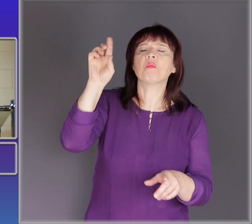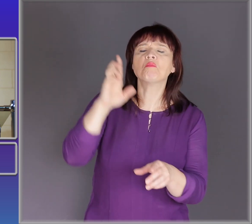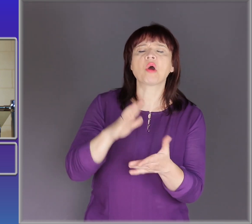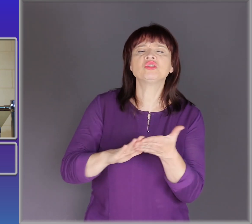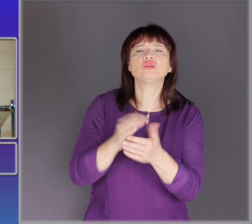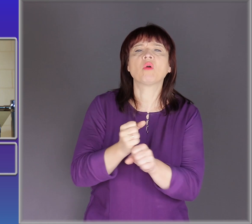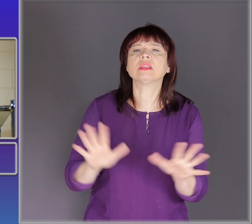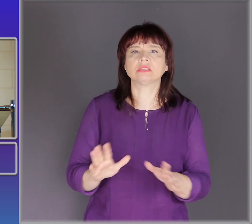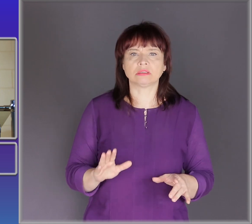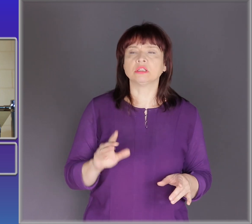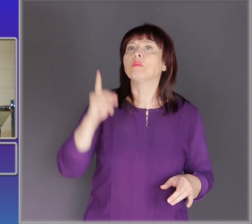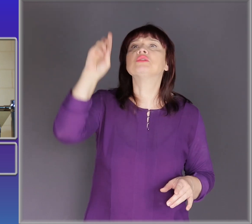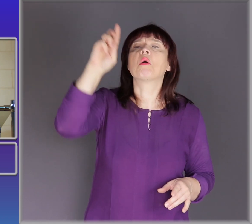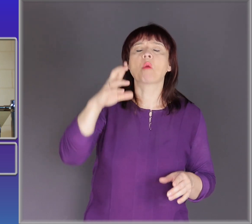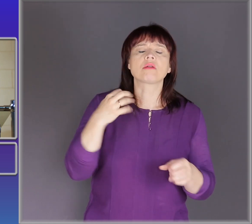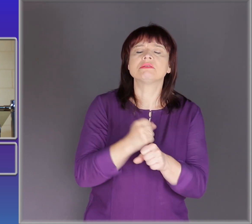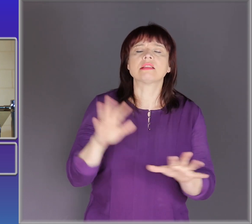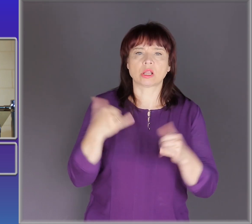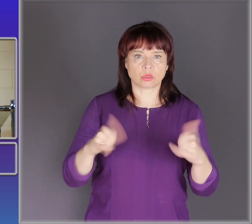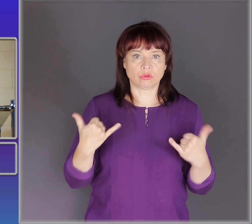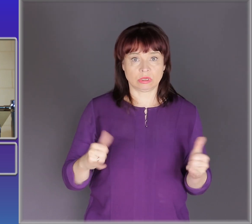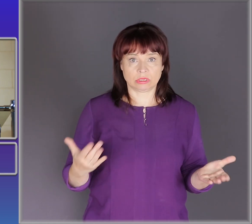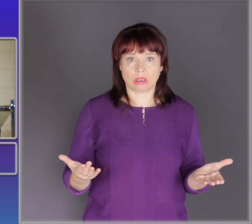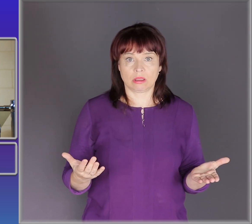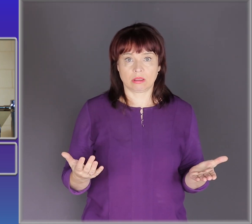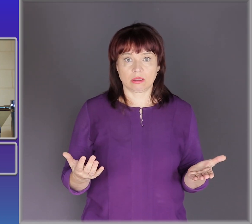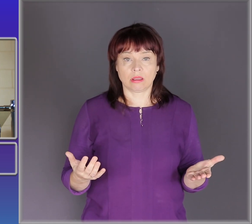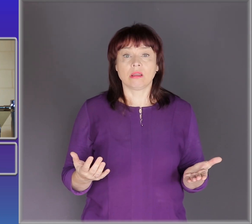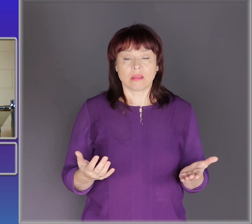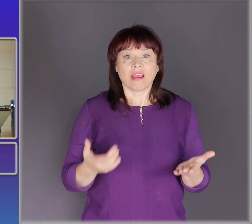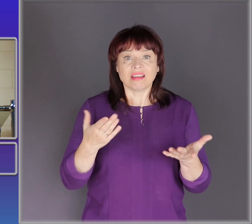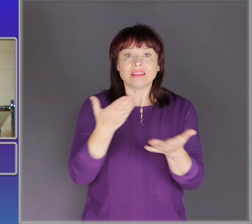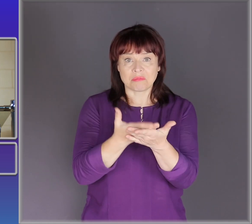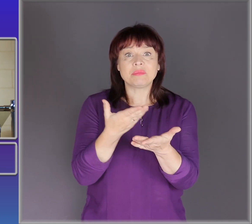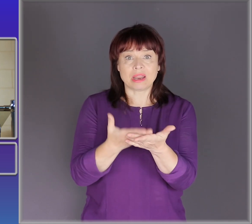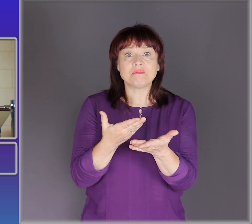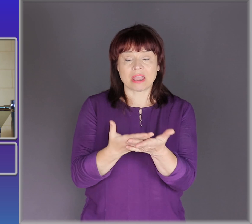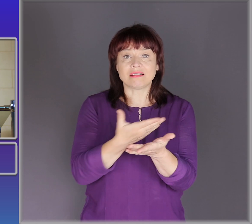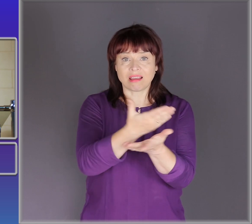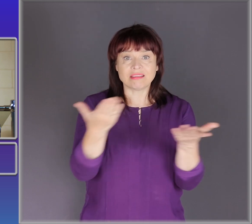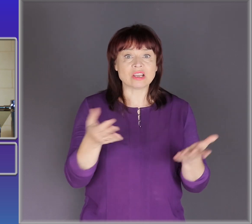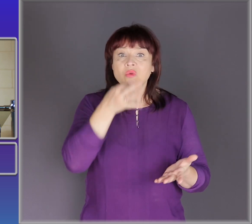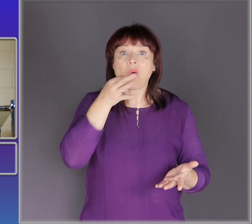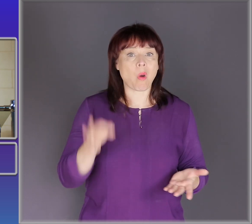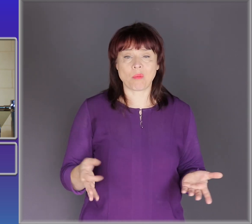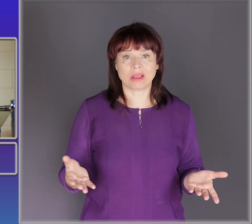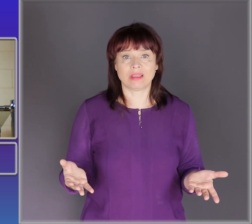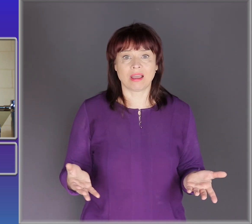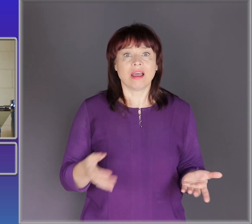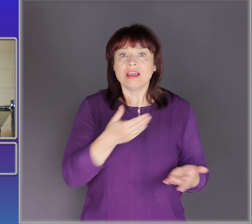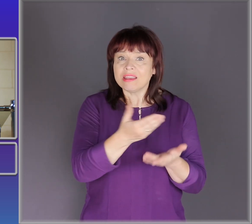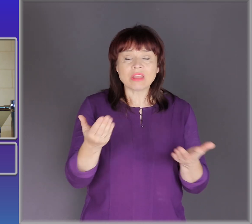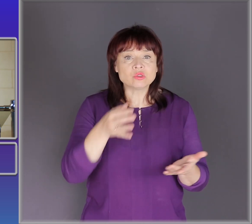почему он ничего не совершает видите ли примеры эмпирики премьера нашего опыта не